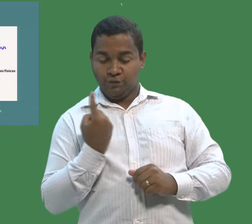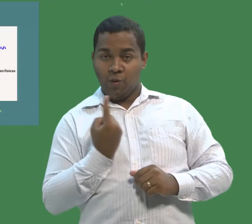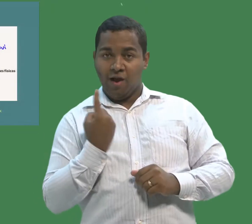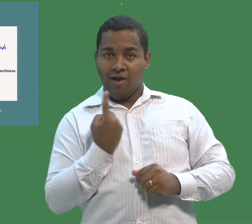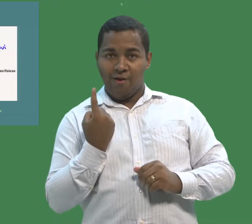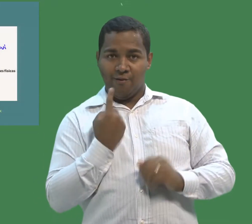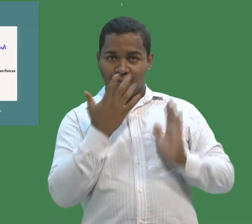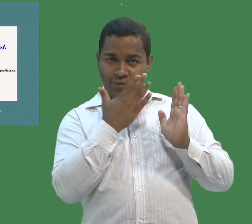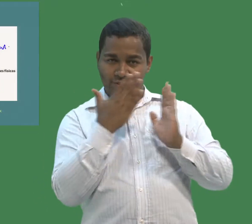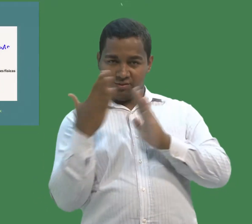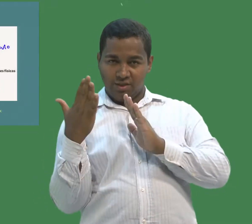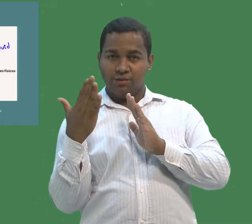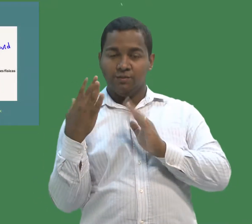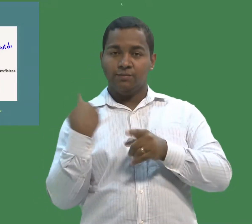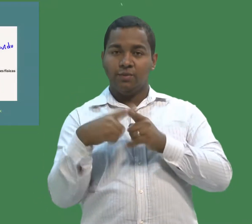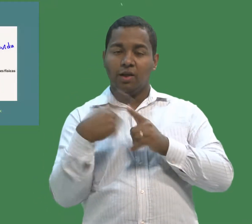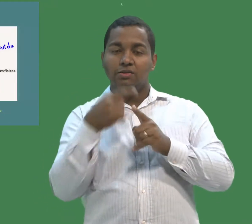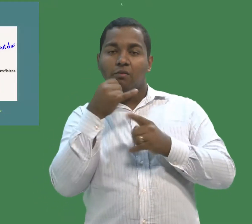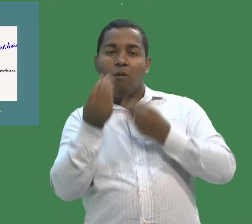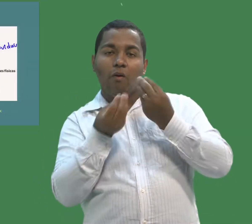sujeito.